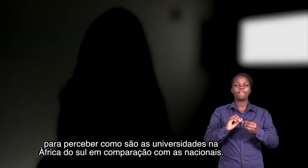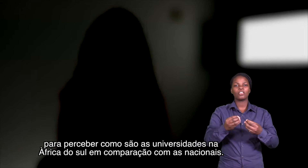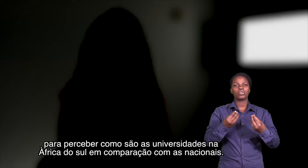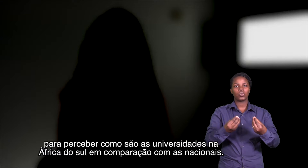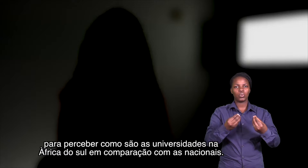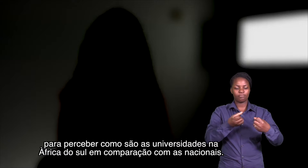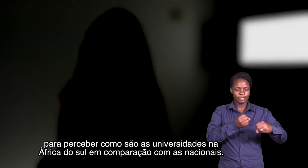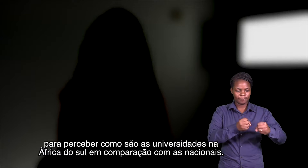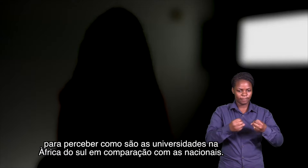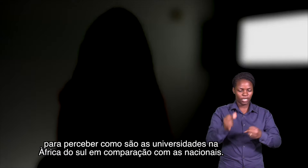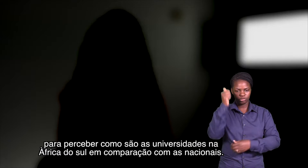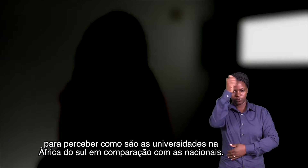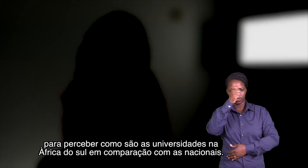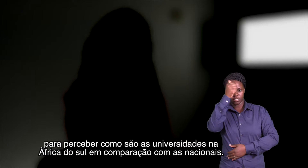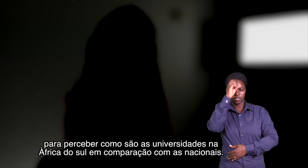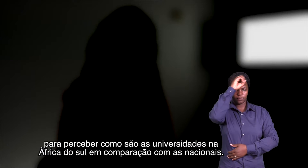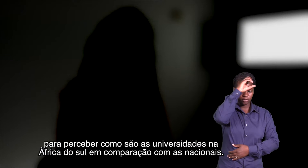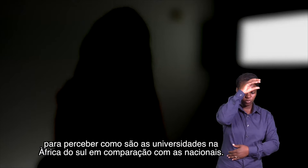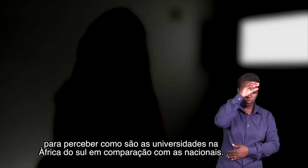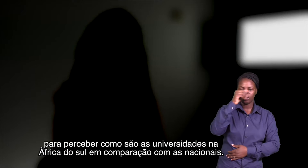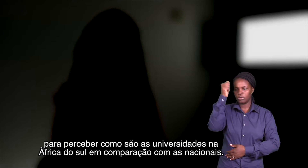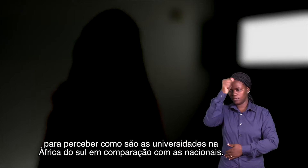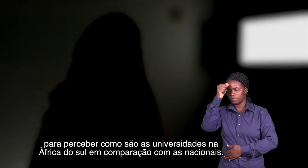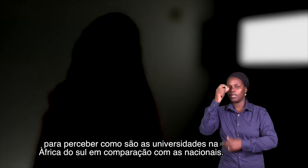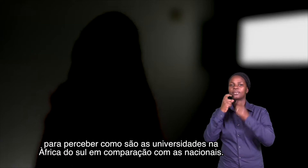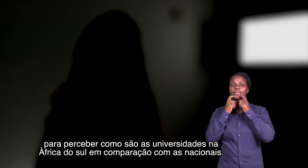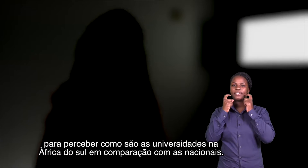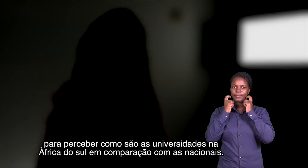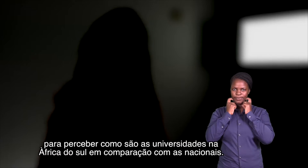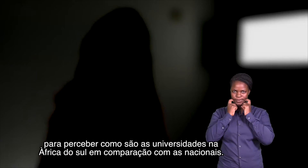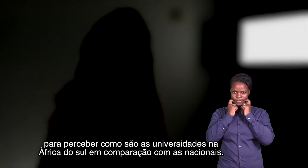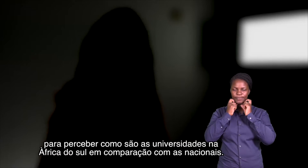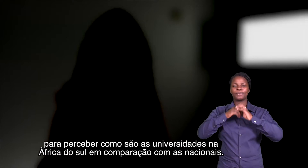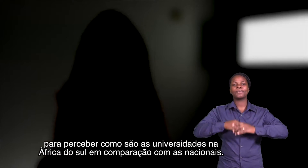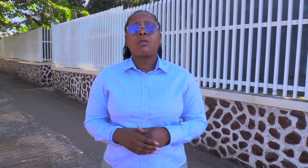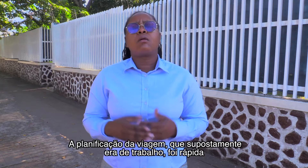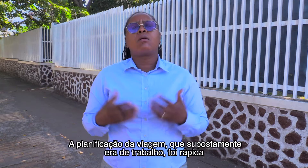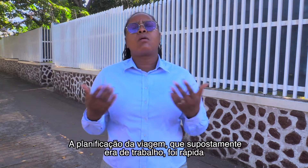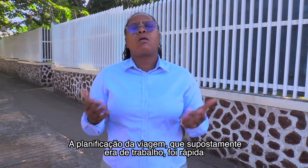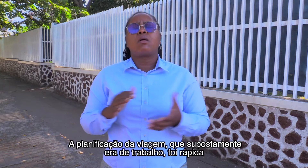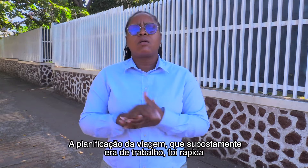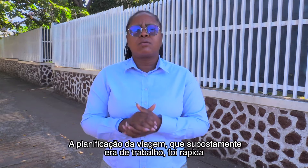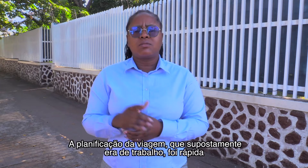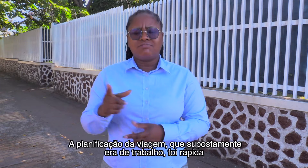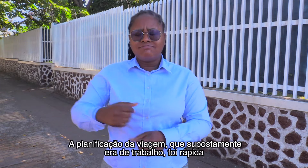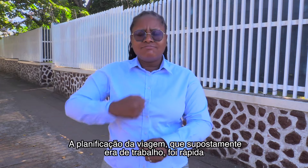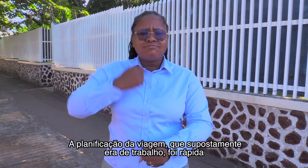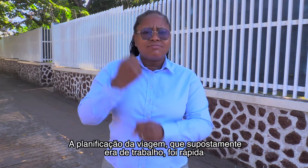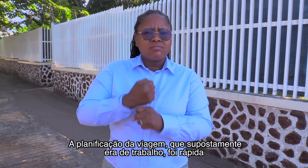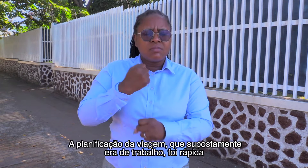é que são as universidades na África do Sul em comparação às universidades nacionais. A planificação da viagem, que supostamente